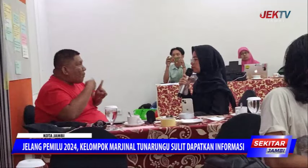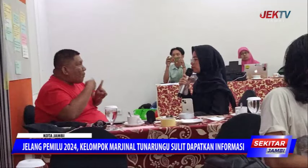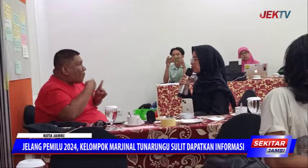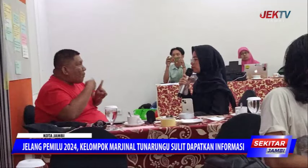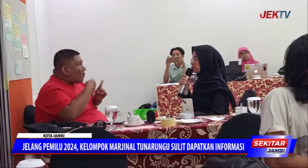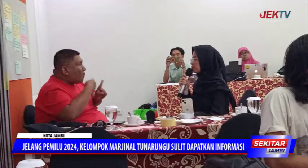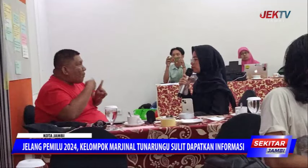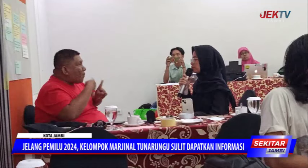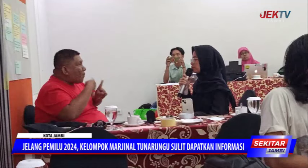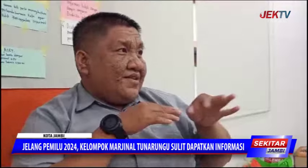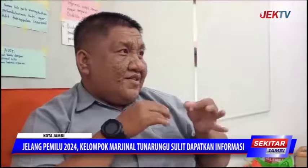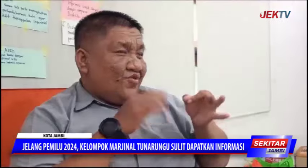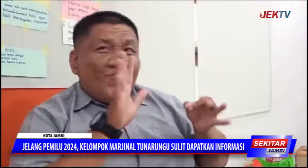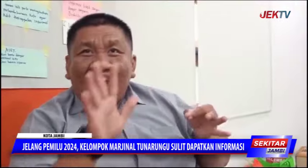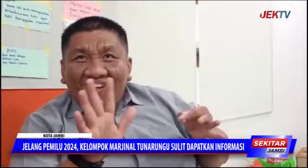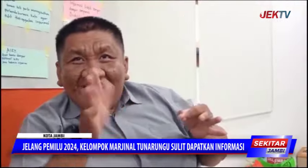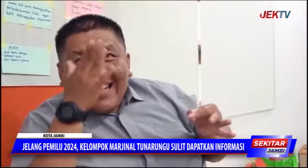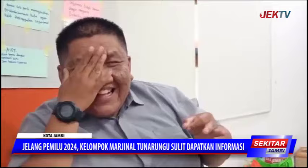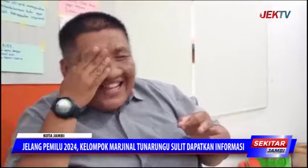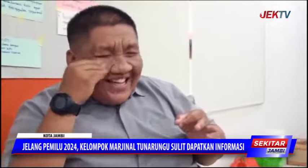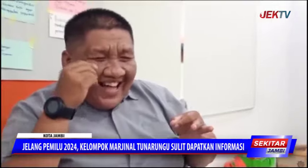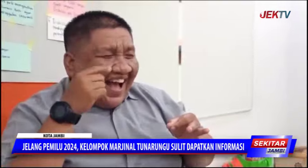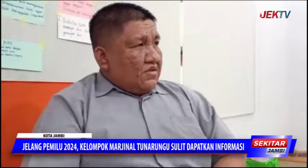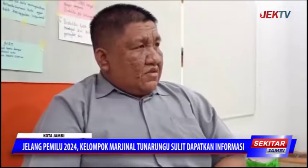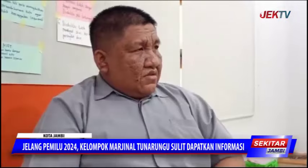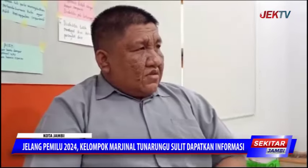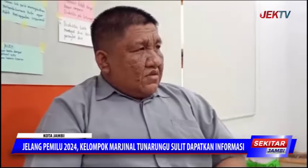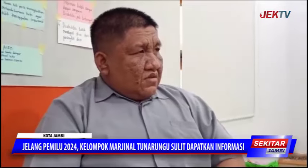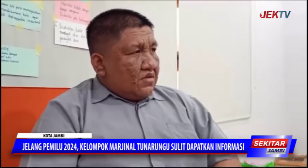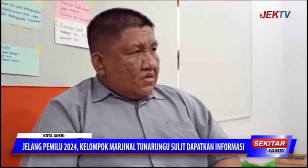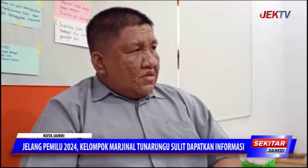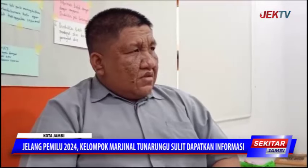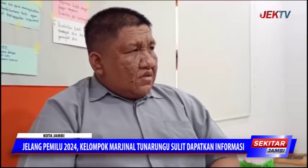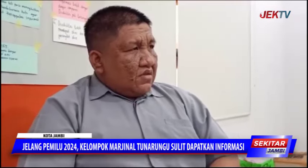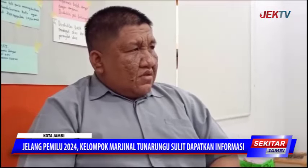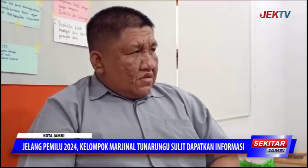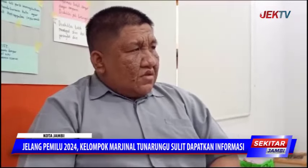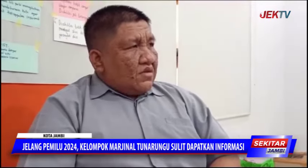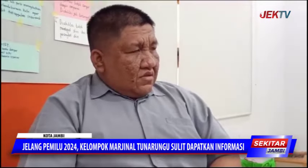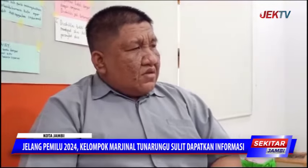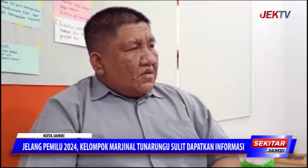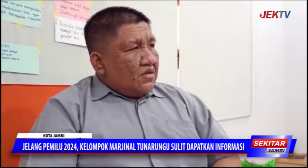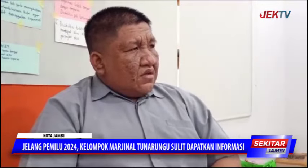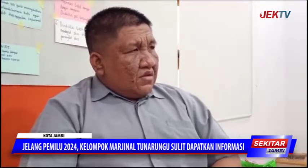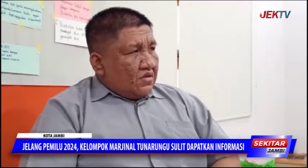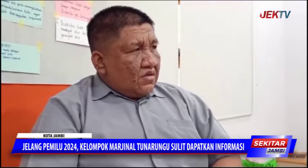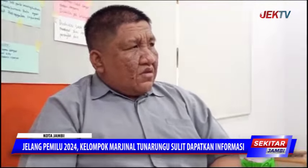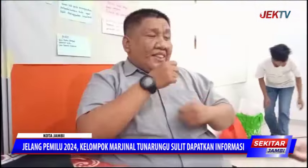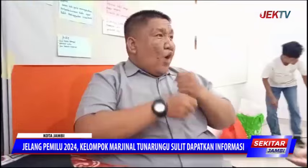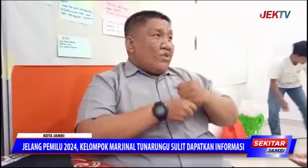GERKATIN Jambi Angga, yang dijelaskan oleh Fauzia Abidin, selaku juru bahasa isyarat mengatakan, dirinya dan teman-teman